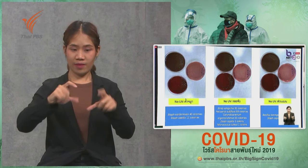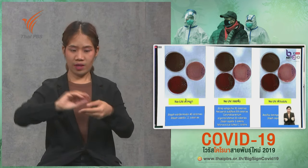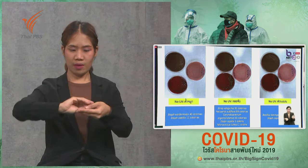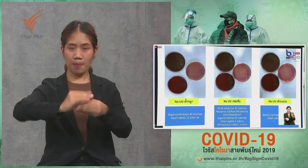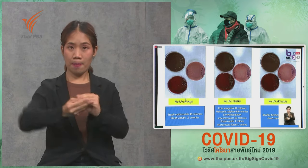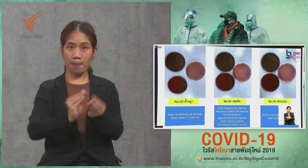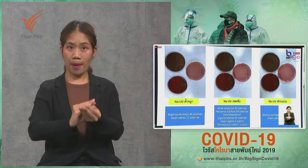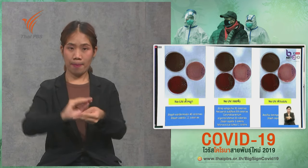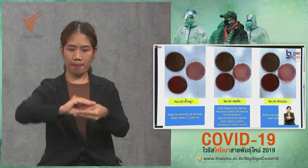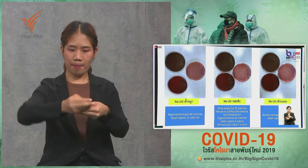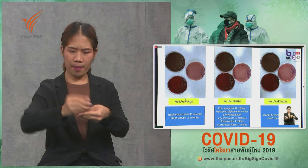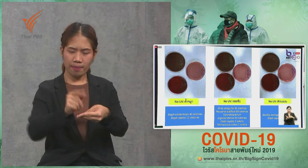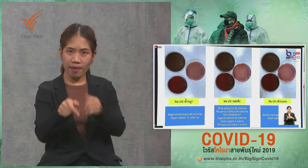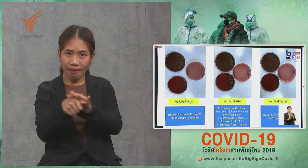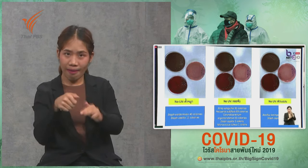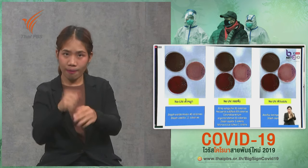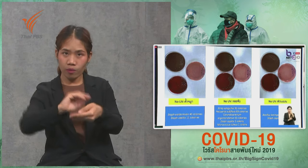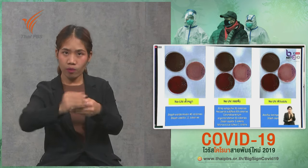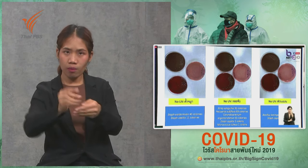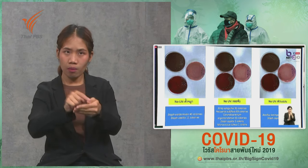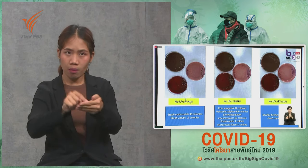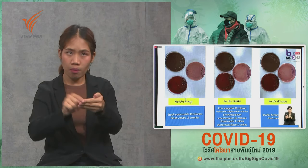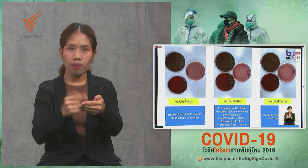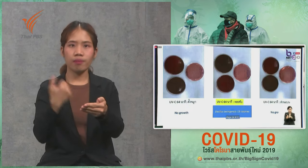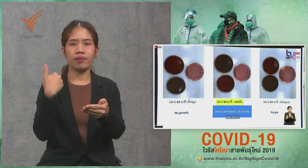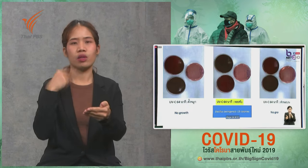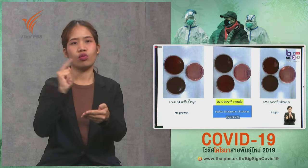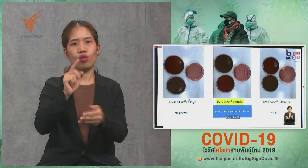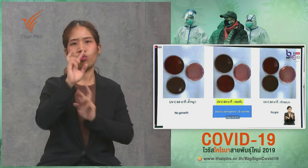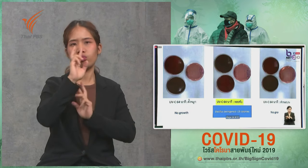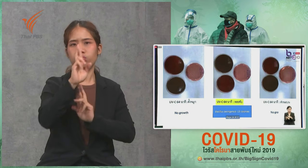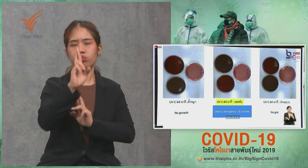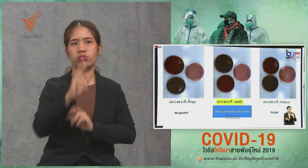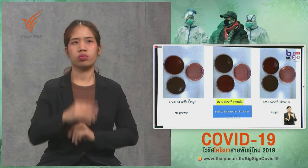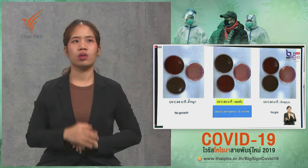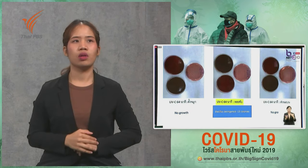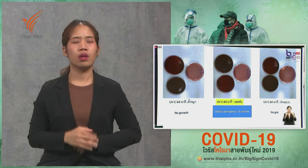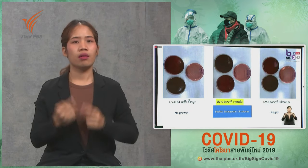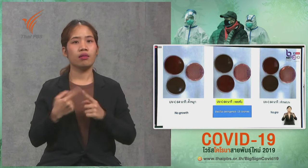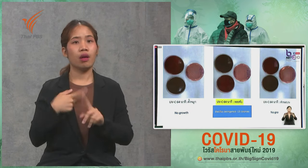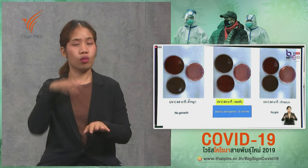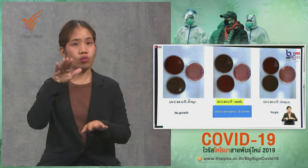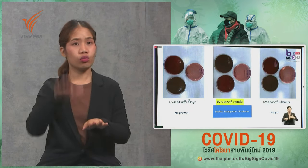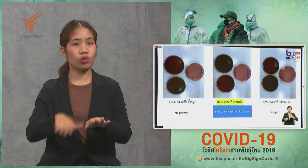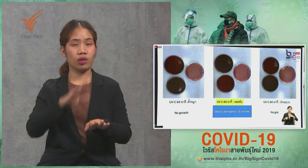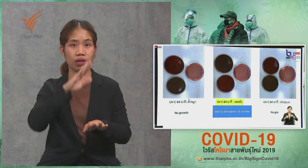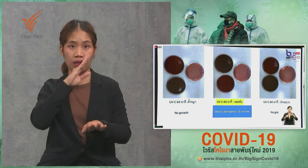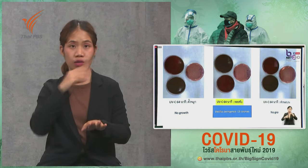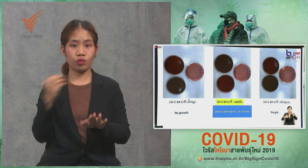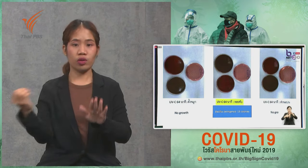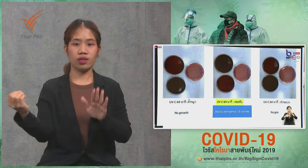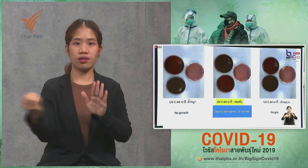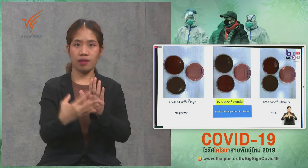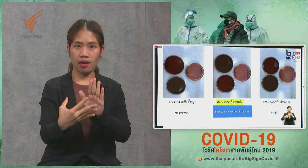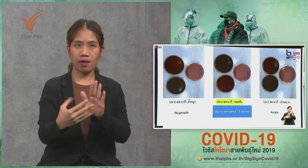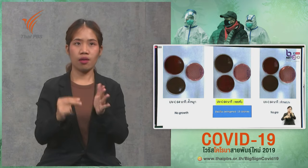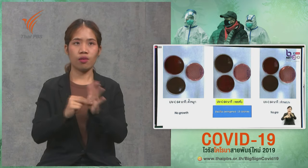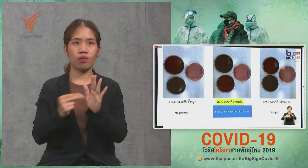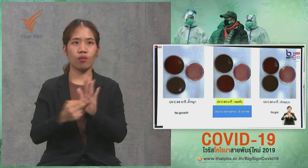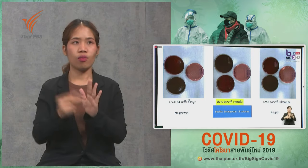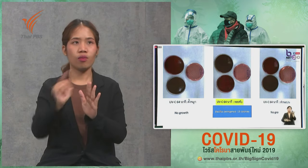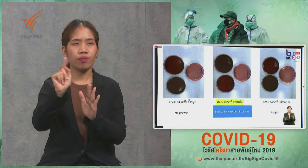งนั้นดังนั้นตรงนี้ก็ต้องระวังนิดหนึ่งนะครับต่อครับแต่มันก็ลดลงหลังจากฉายแสงนะแล้วตัวที่เหลือเนี่ยเป็นตัว